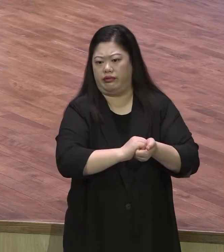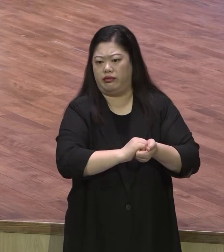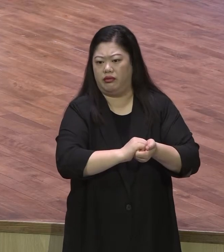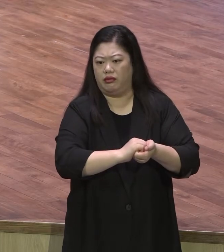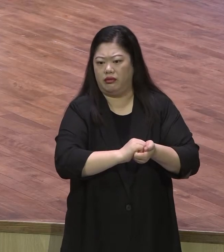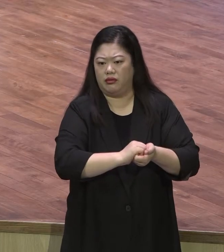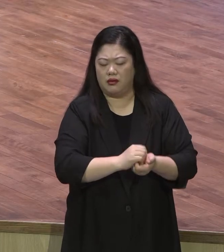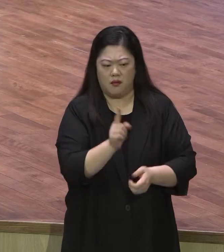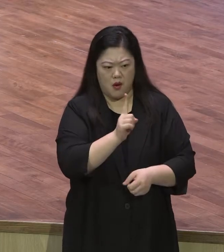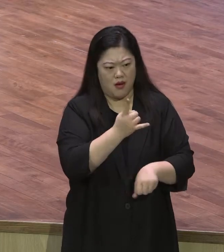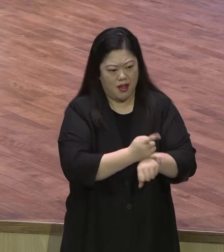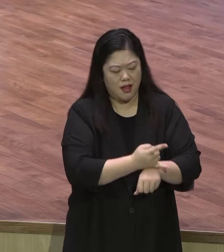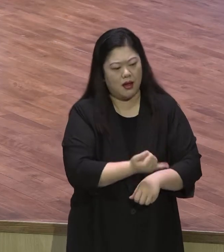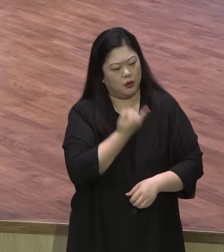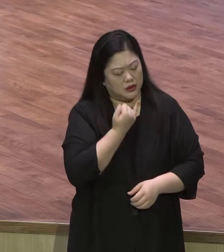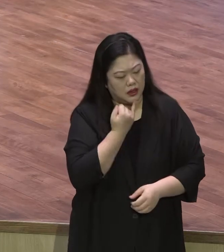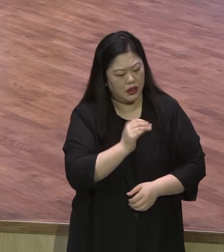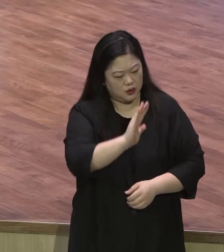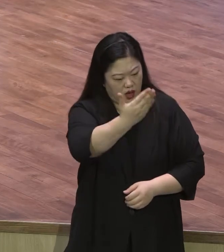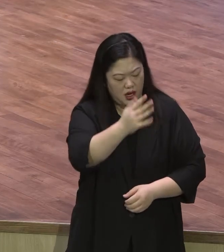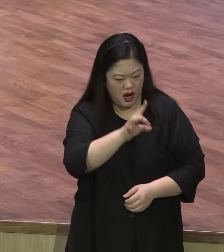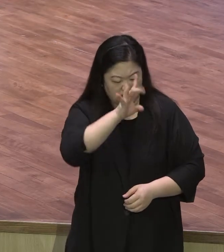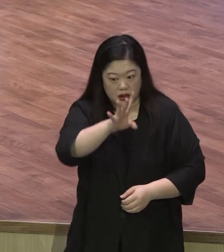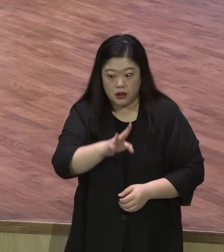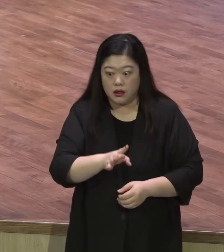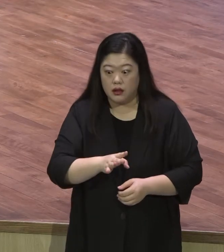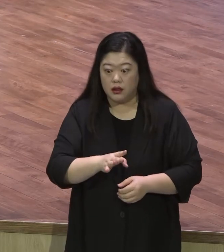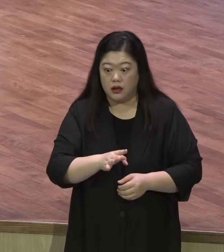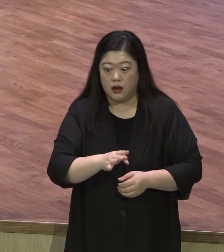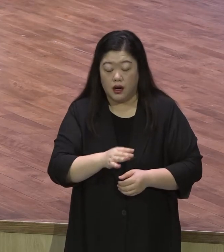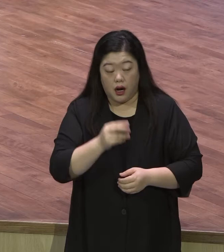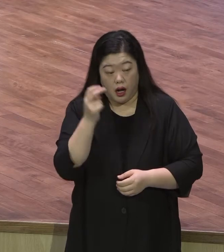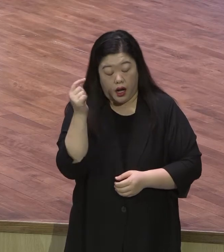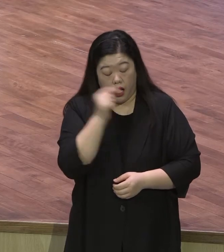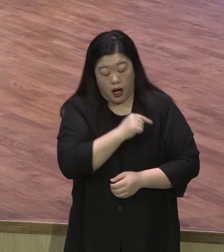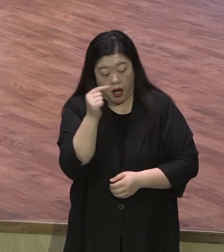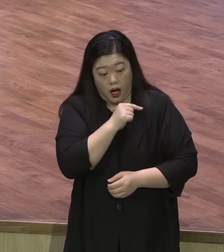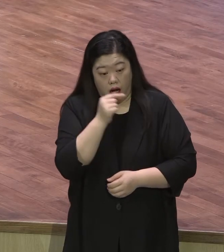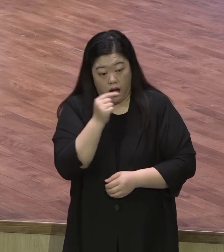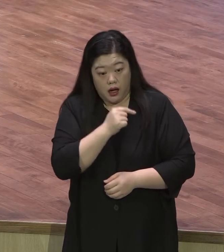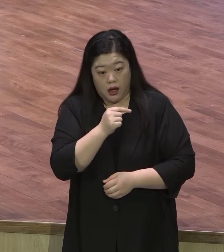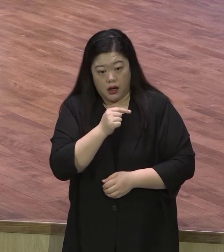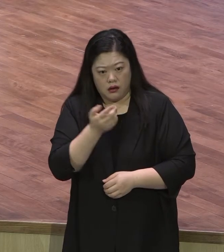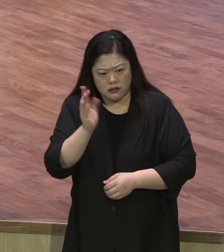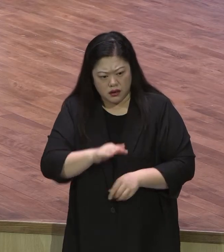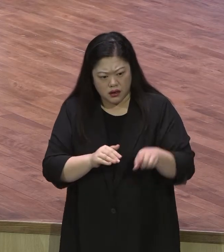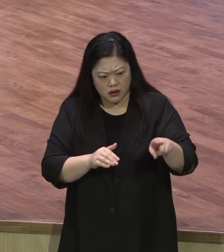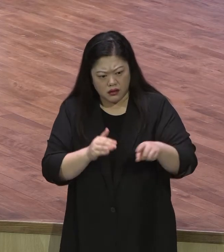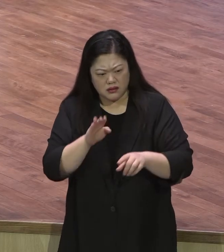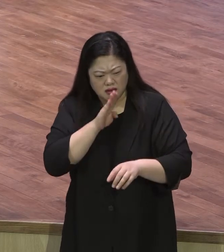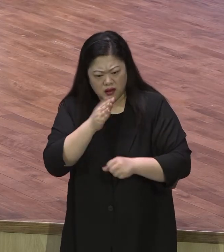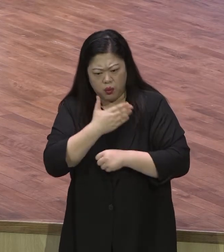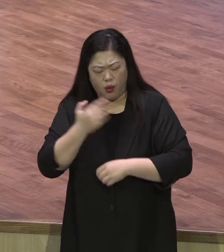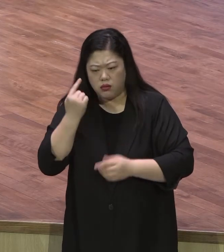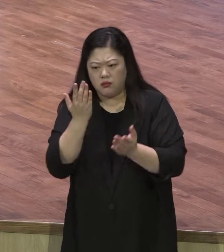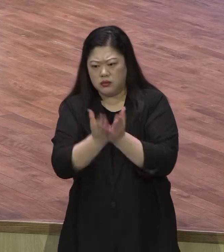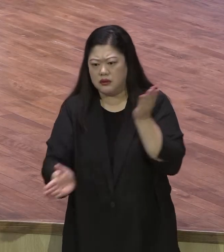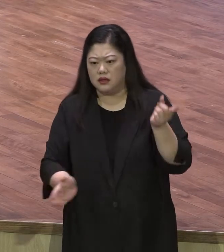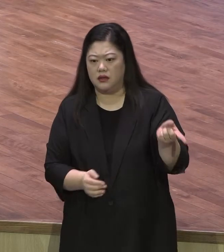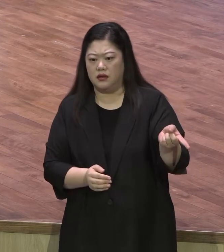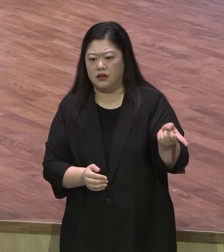완전히 그야말로 세상 살면서 하나님의 형상을 회복하지 못하고 자유하지 못하고